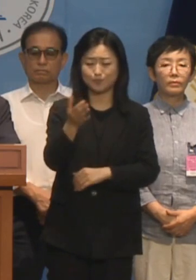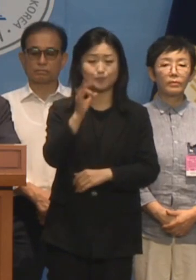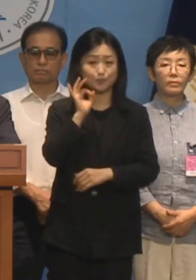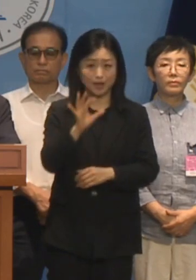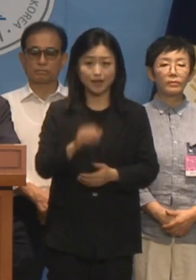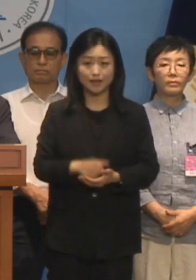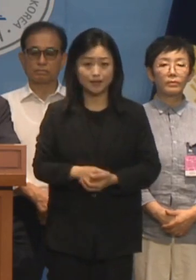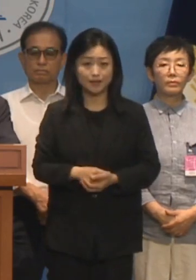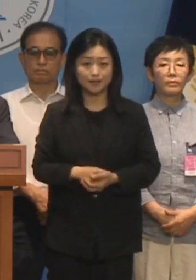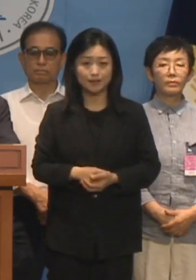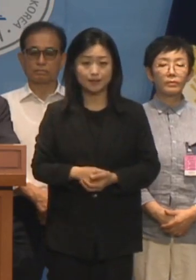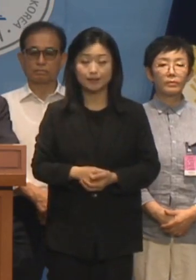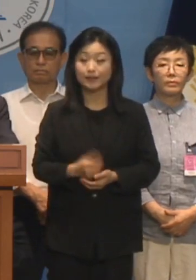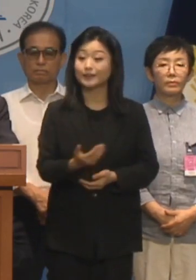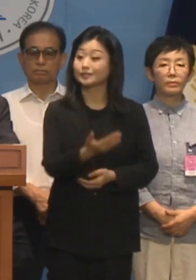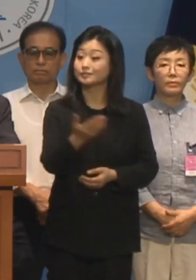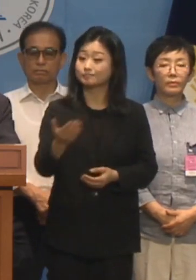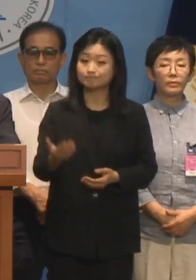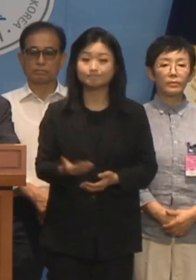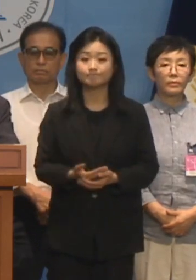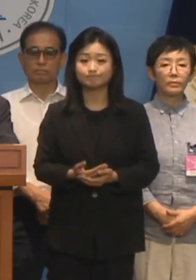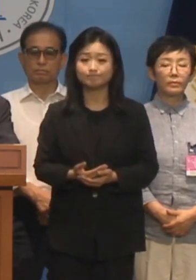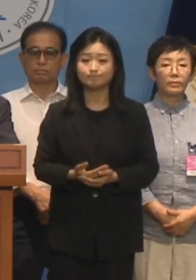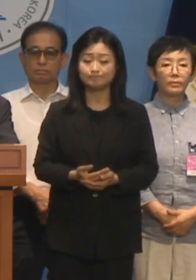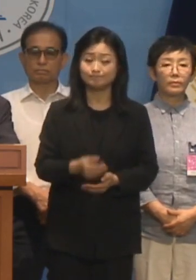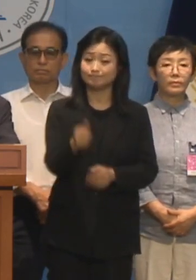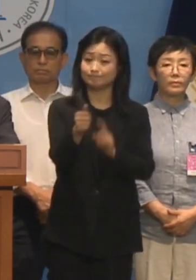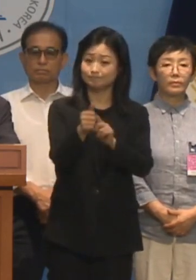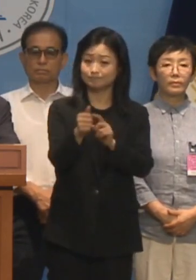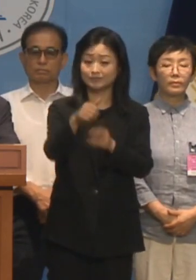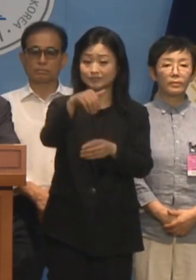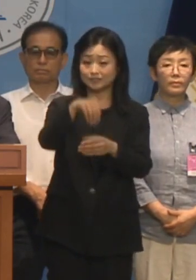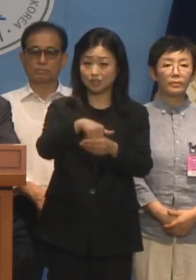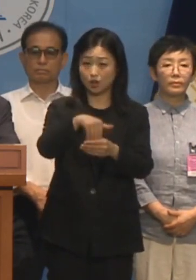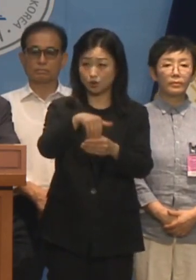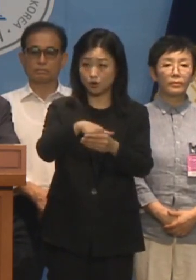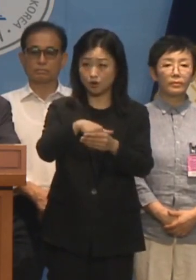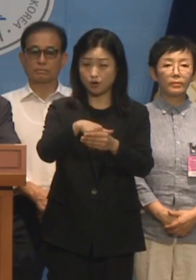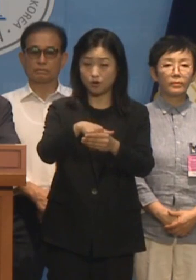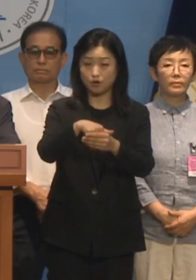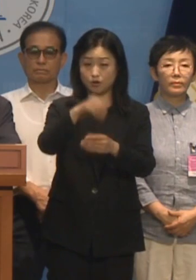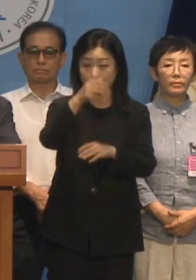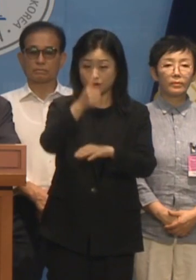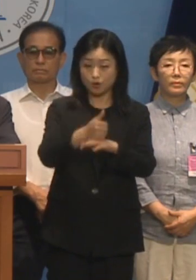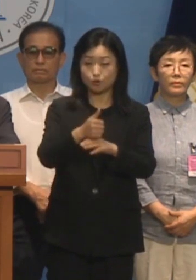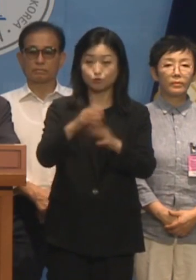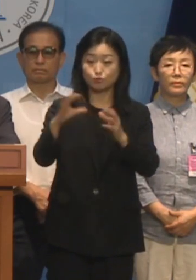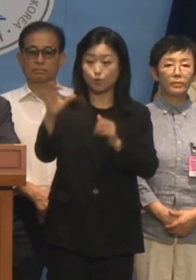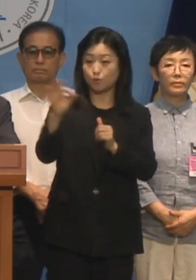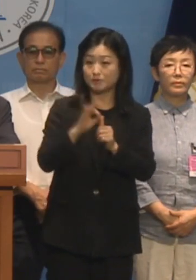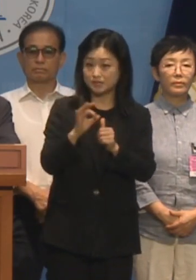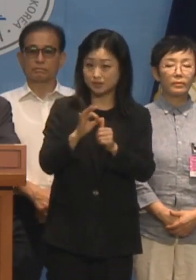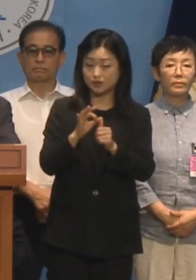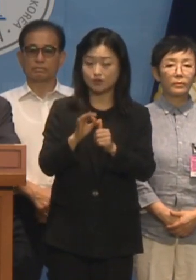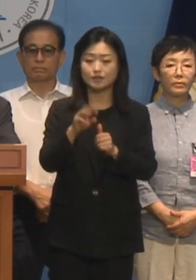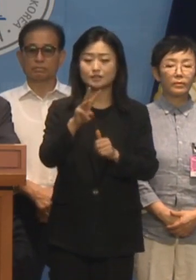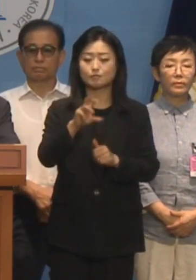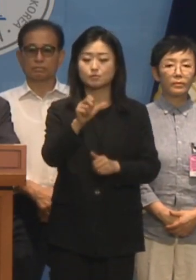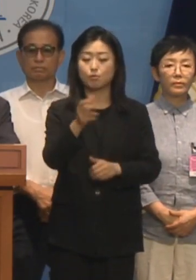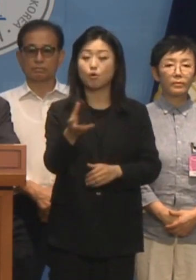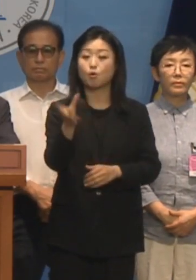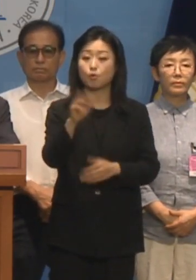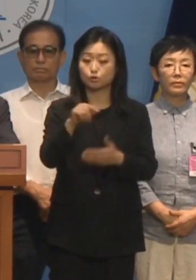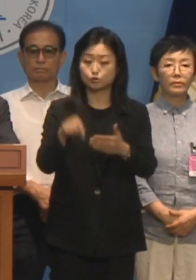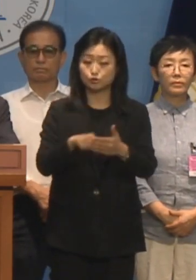없습니다. 언론들은 그가 선거 경비로 보전받은 국고 지원을 35억여 원